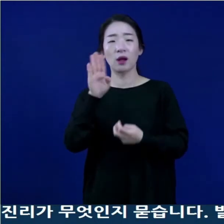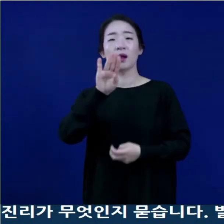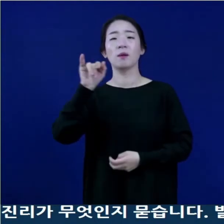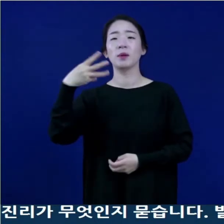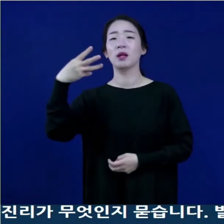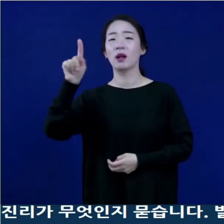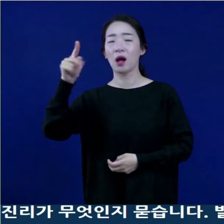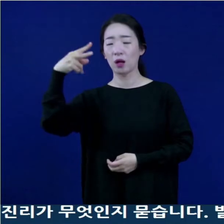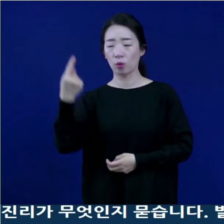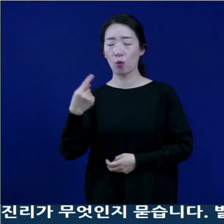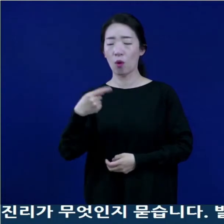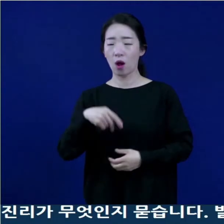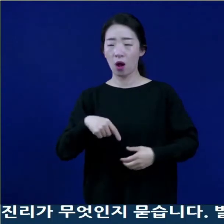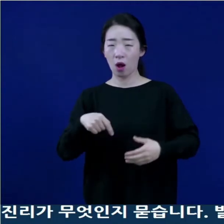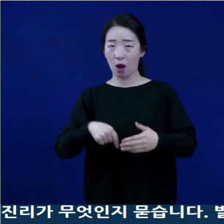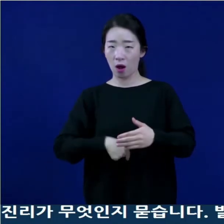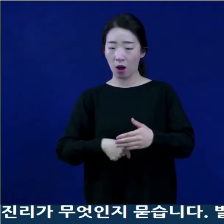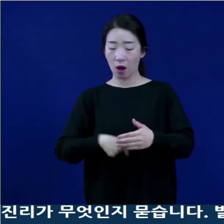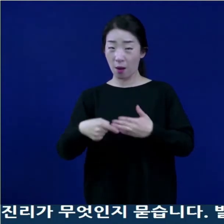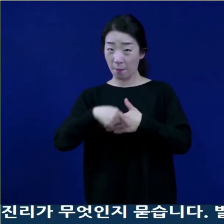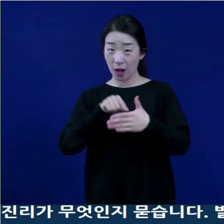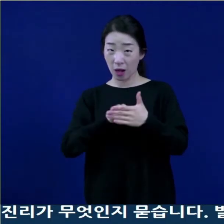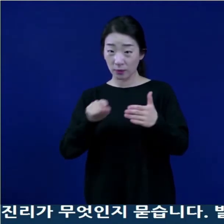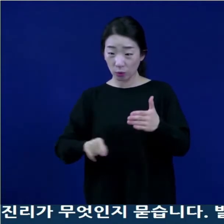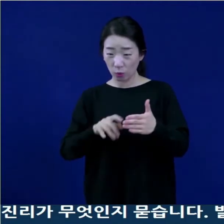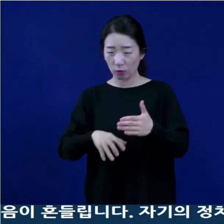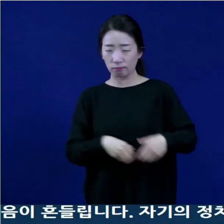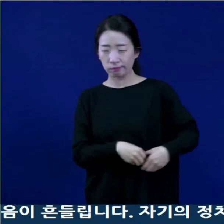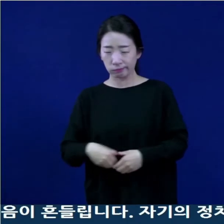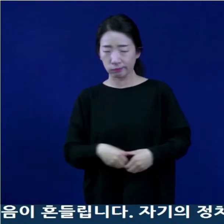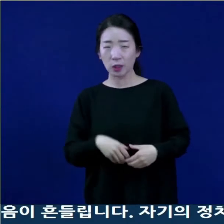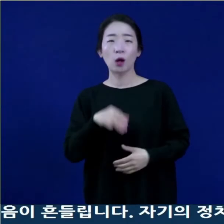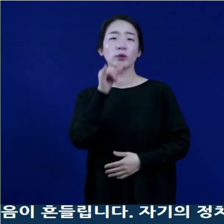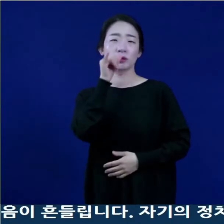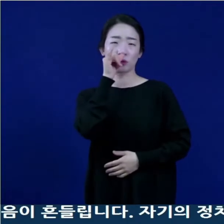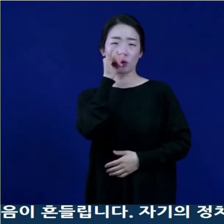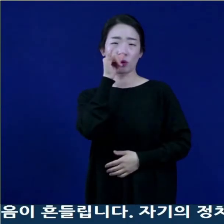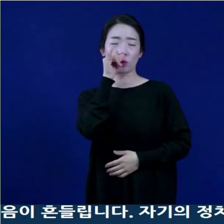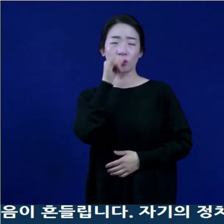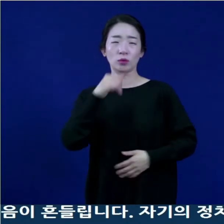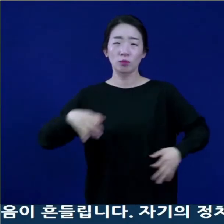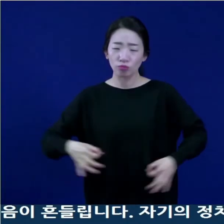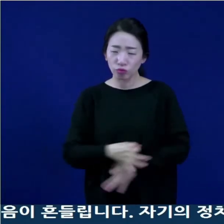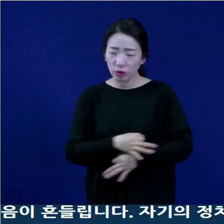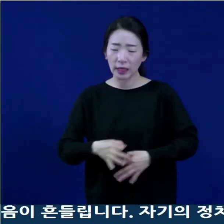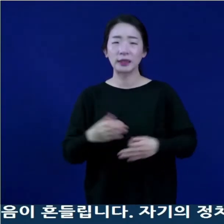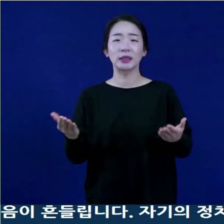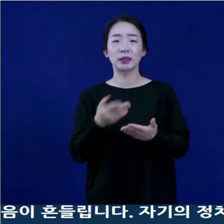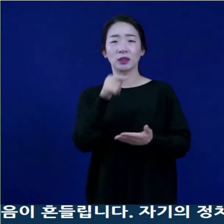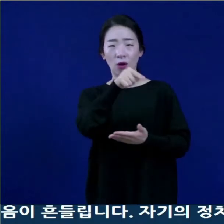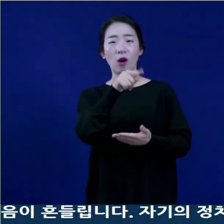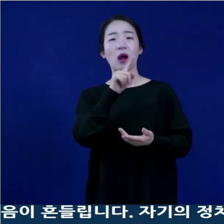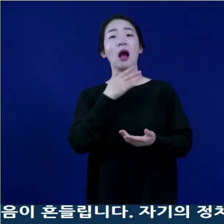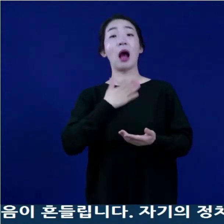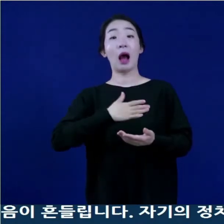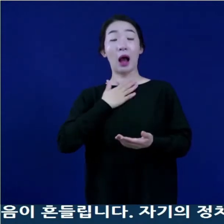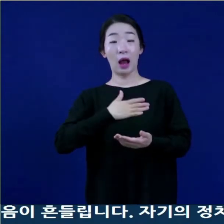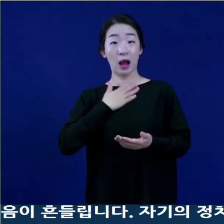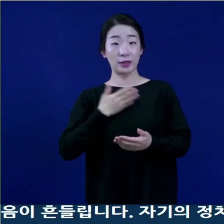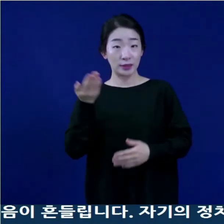거죠. 그래서 어제 새벽 말씀처럼 불의한 걸 알면서도 인간들의 어떤 세력에